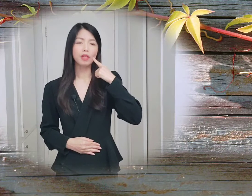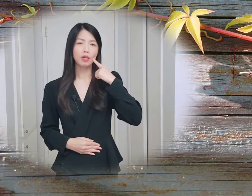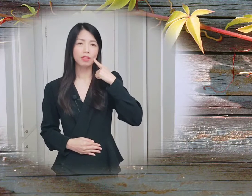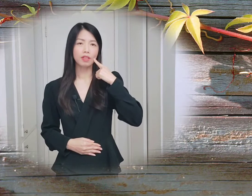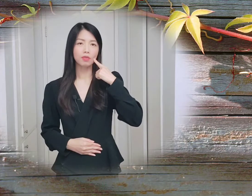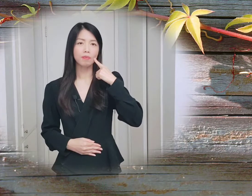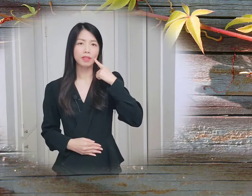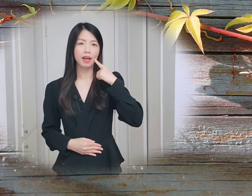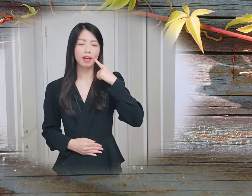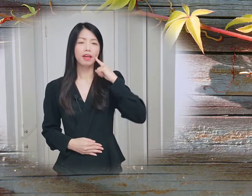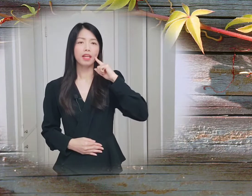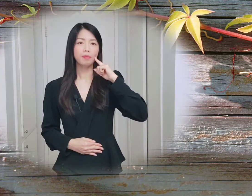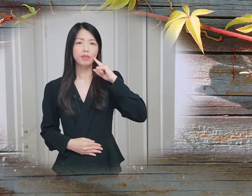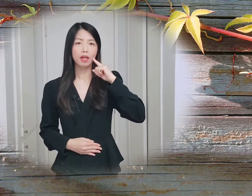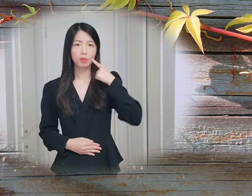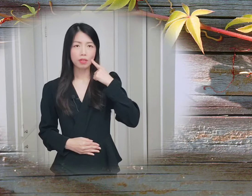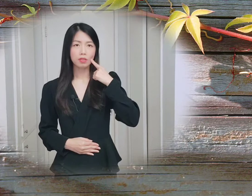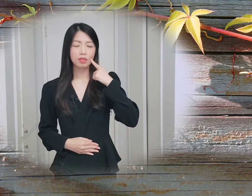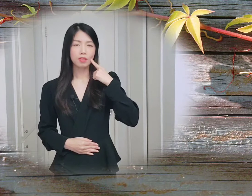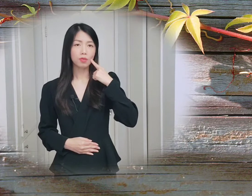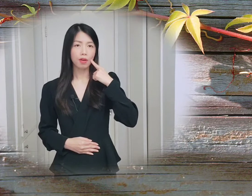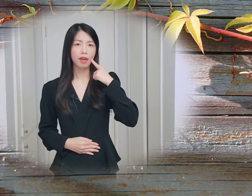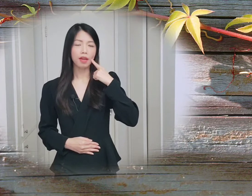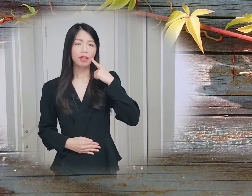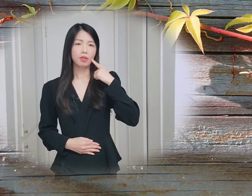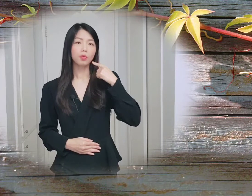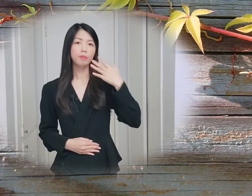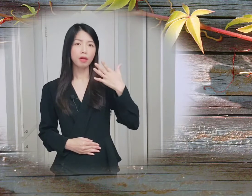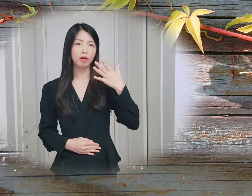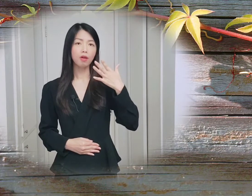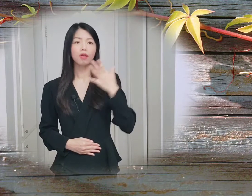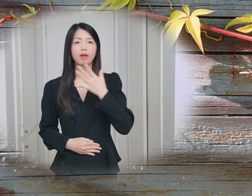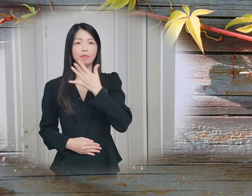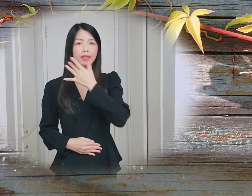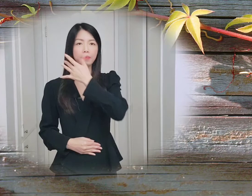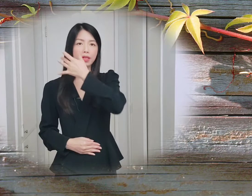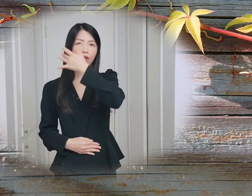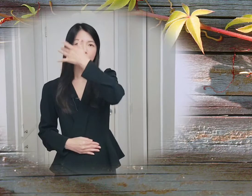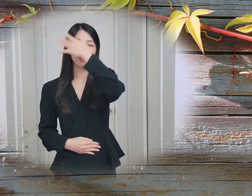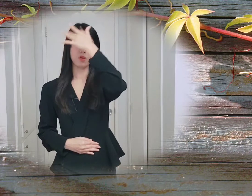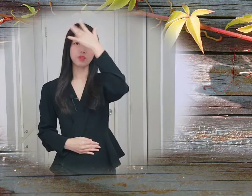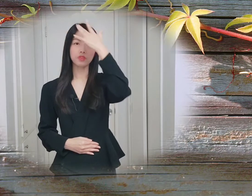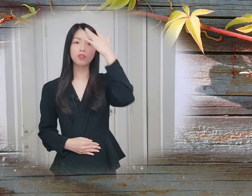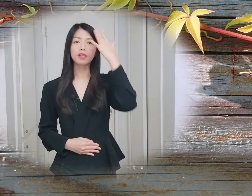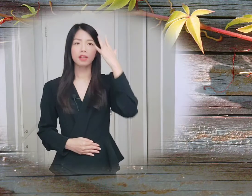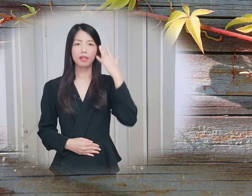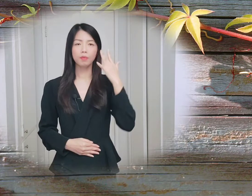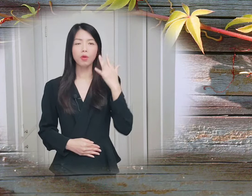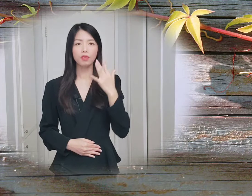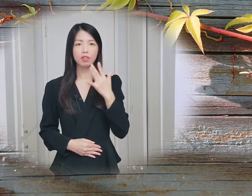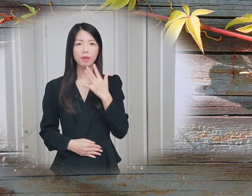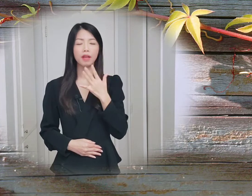해주시면 예쁘다라고 한 뜻의 수어입니다. 예쁘다라고 한 뜻의 수어에 그리고 손을 펴서 반짝반짝거리면서 얼굴